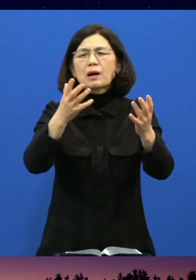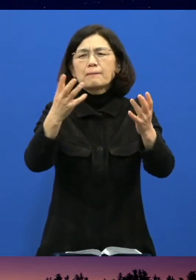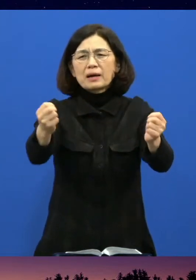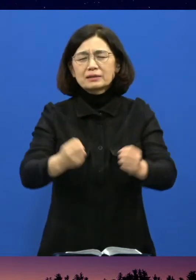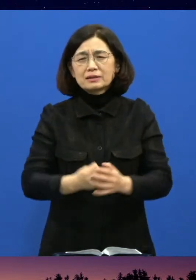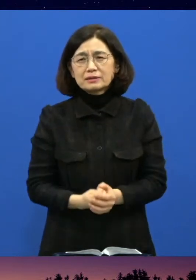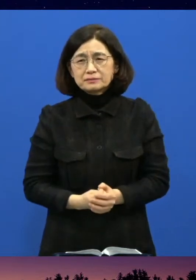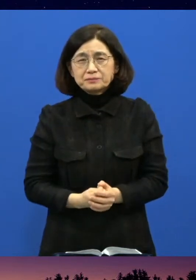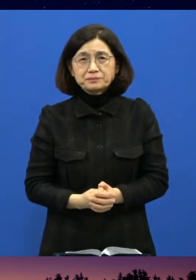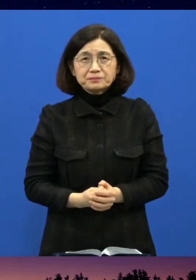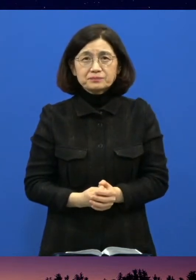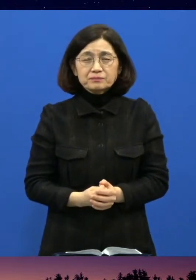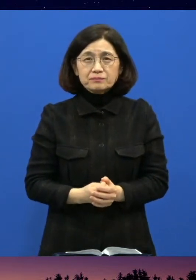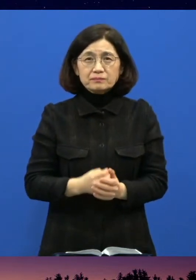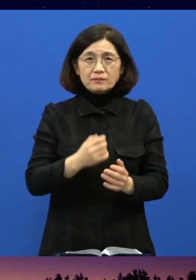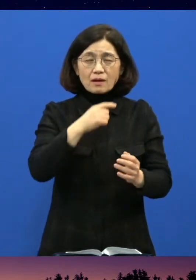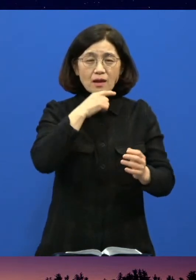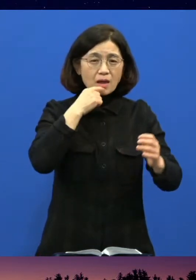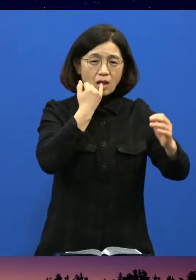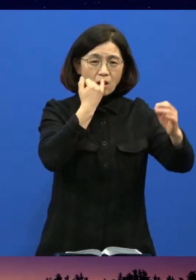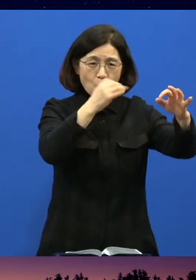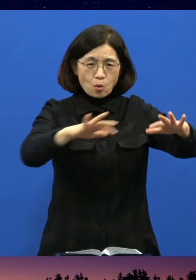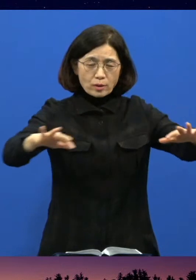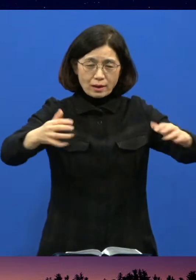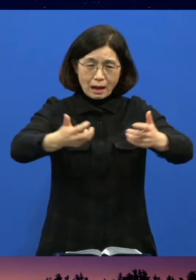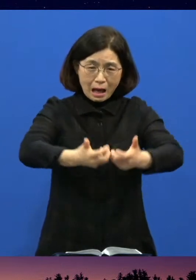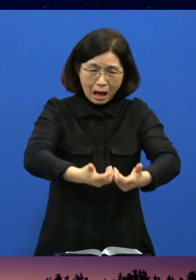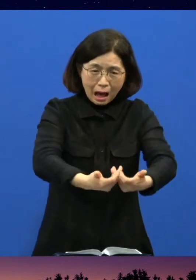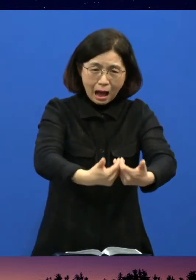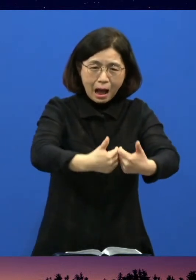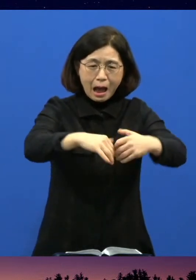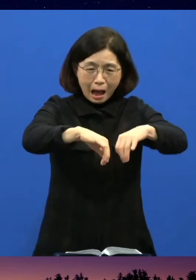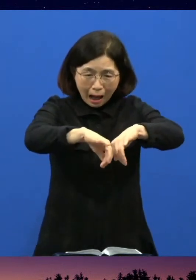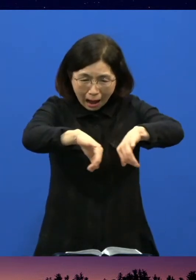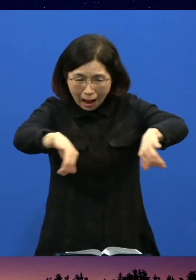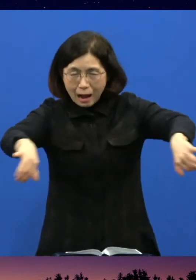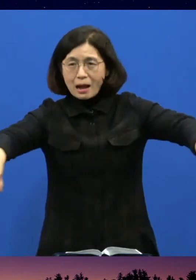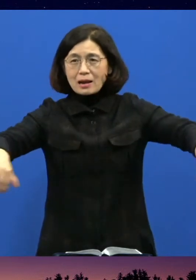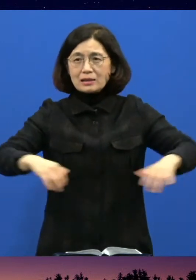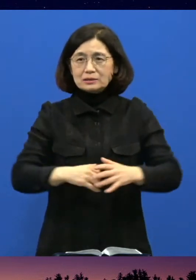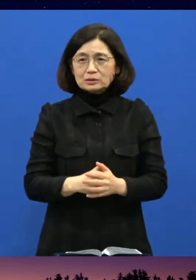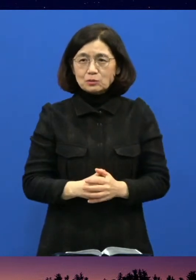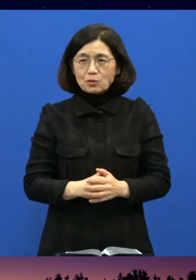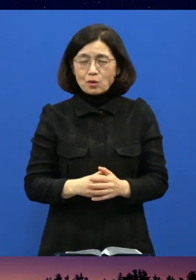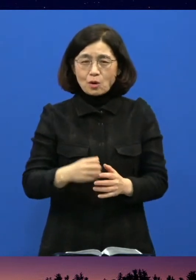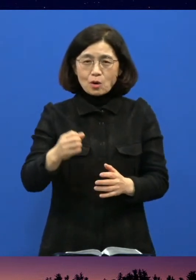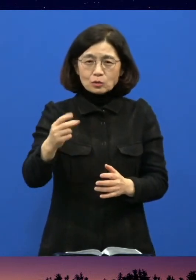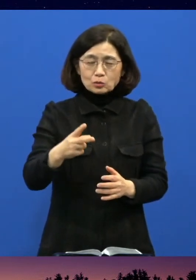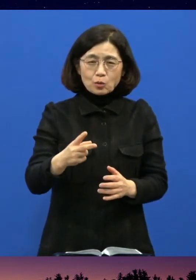홍해가 갈라지고 사흘 길만 지나도 물이 없으니까 원망불평을 했어요.